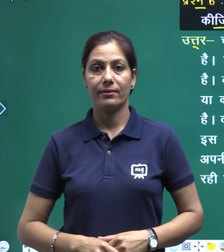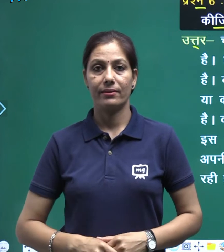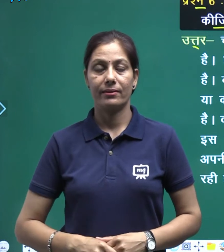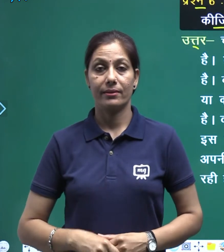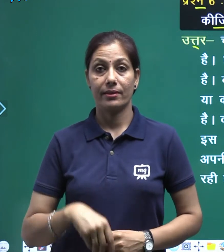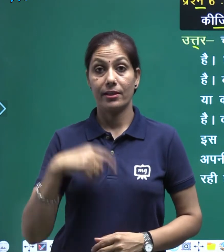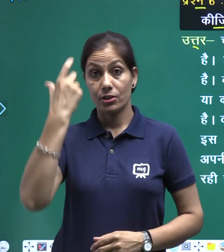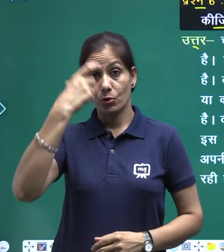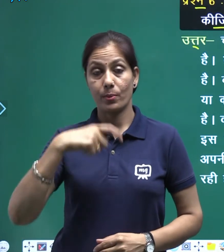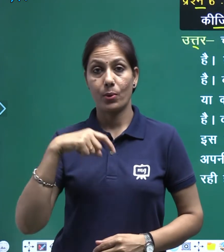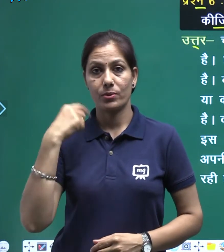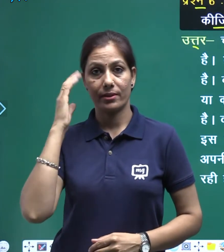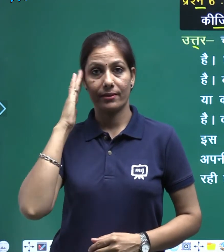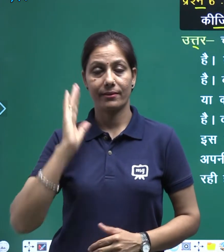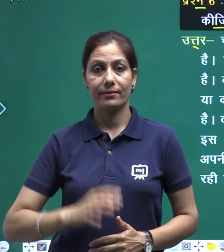स्वभाव से